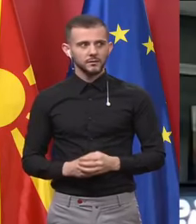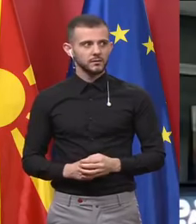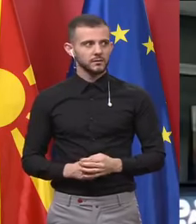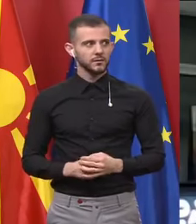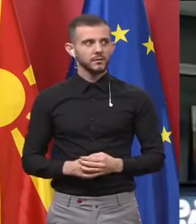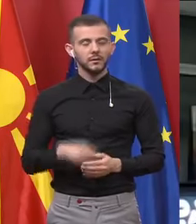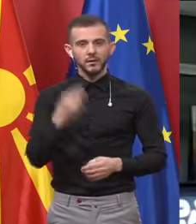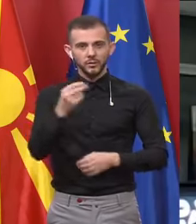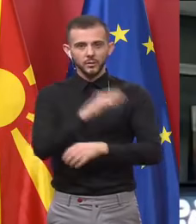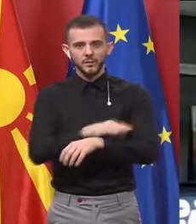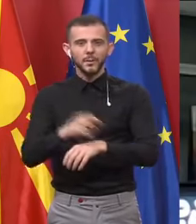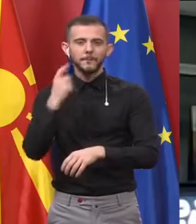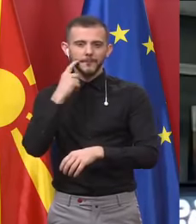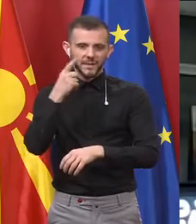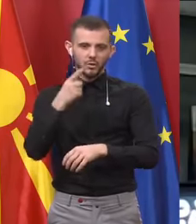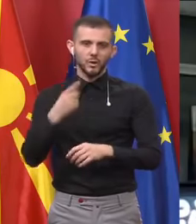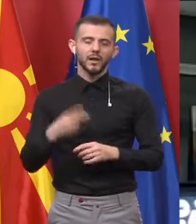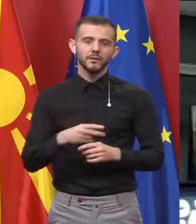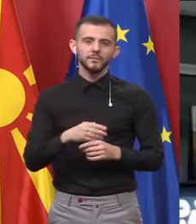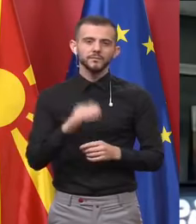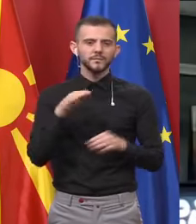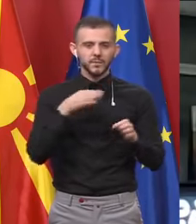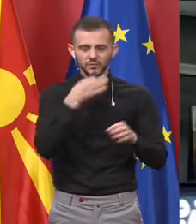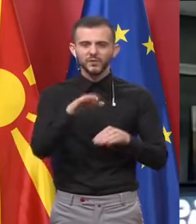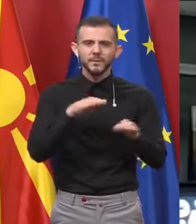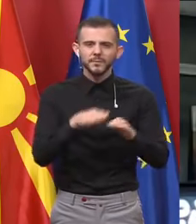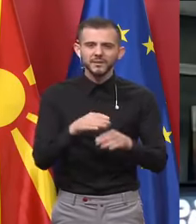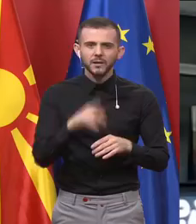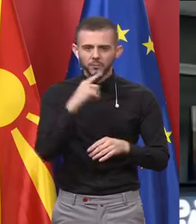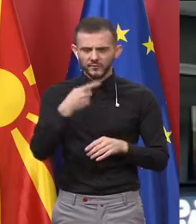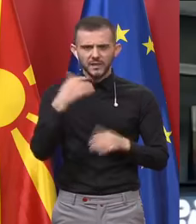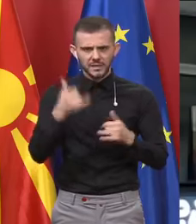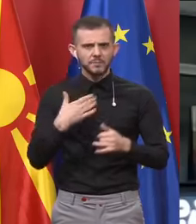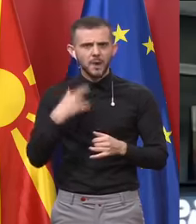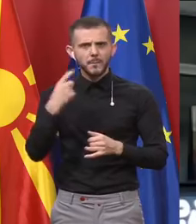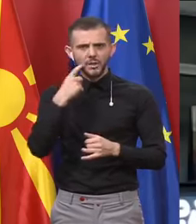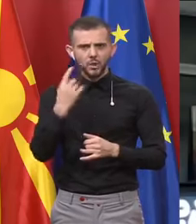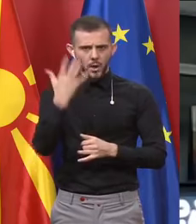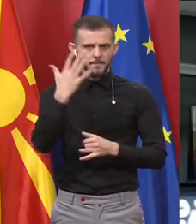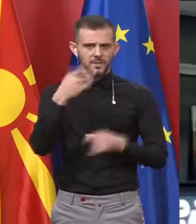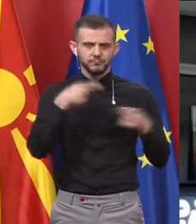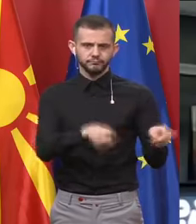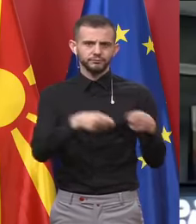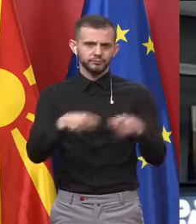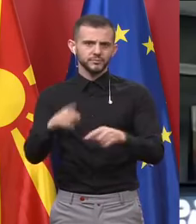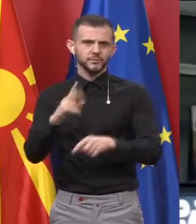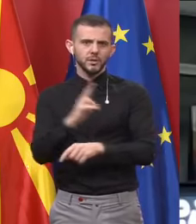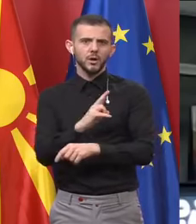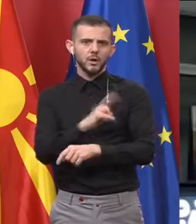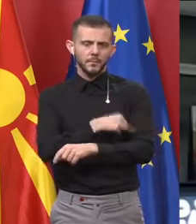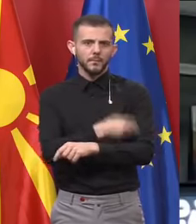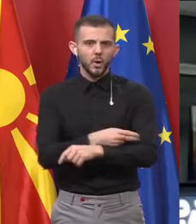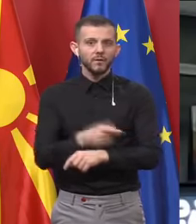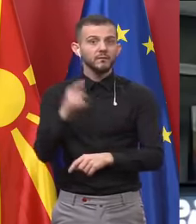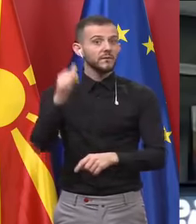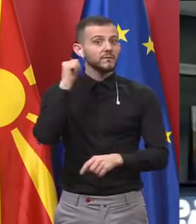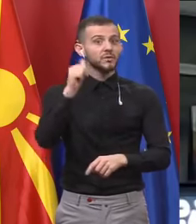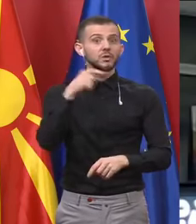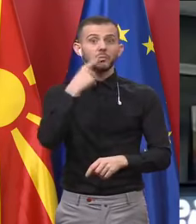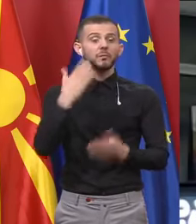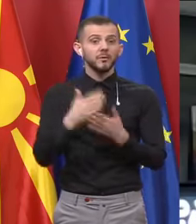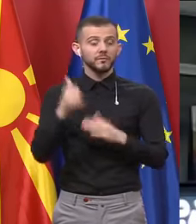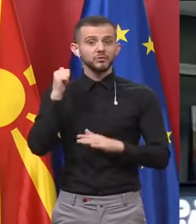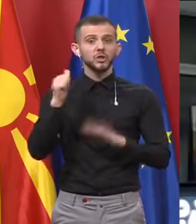Добар ден од Битола. Министре, рековте дека денес имаме 5 пациенти на клиниката во Битола. Вчерашната бројка беше дека 6 таму